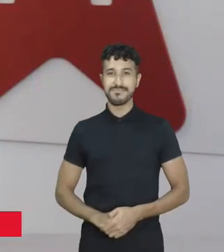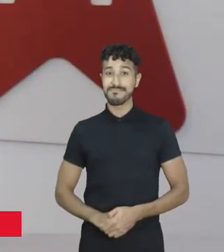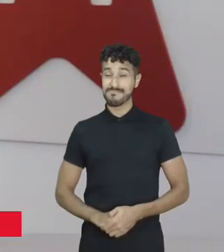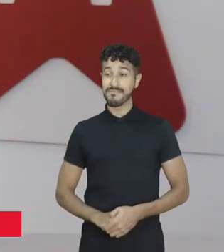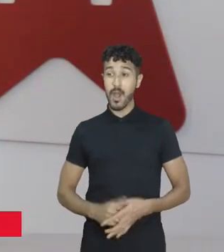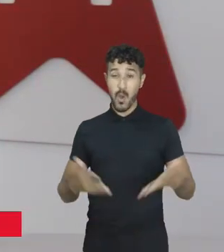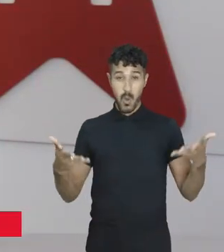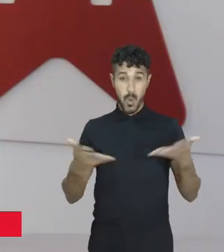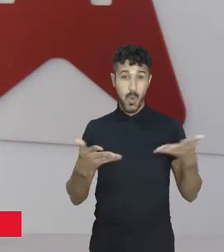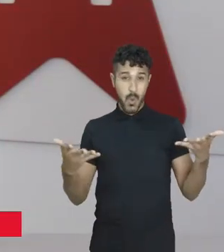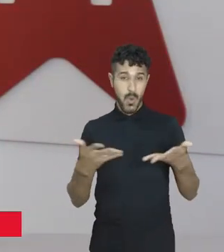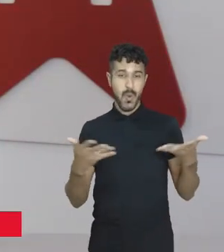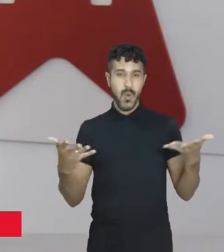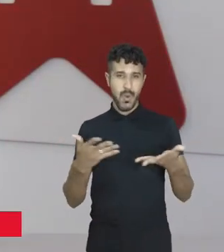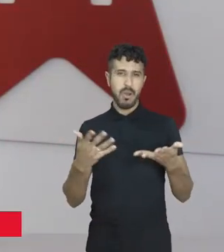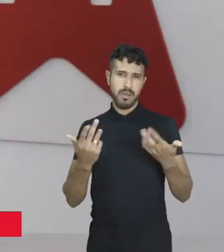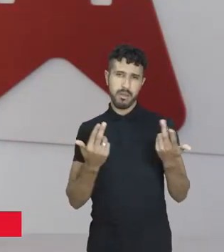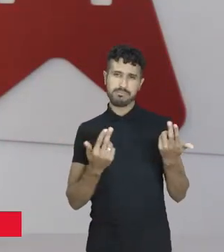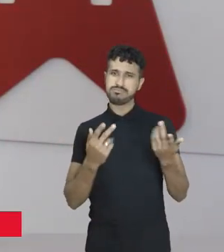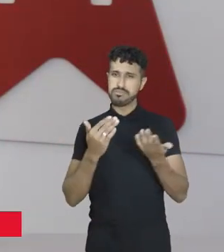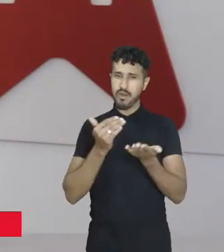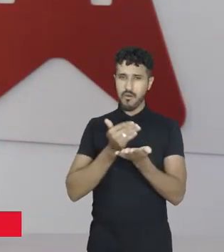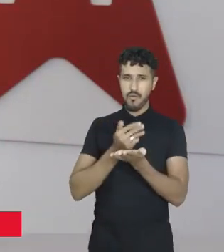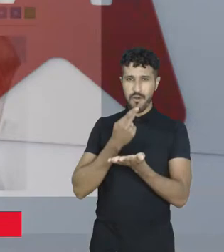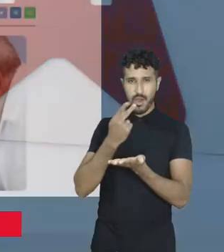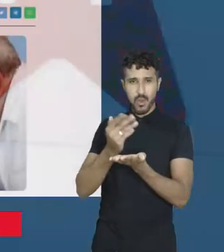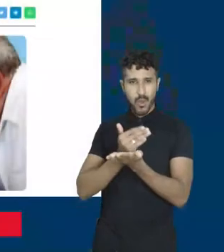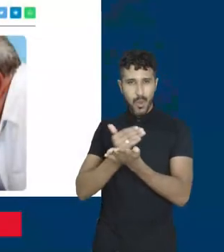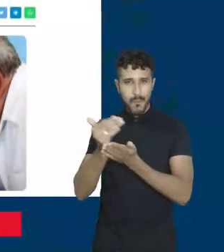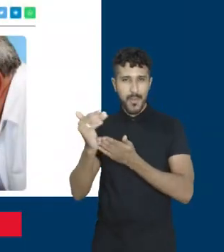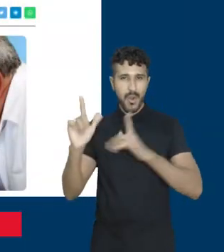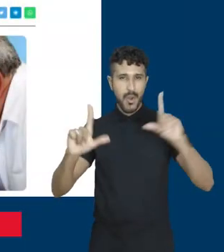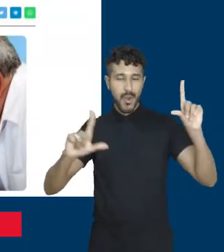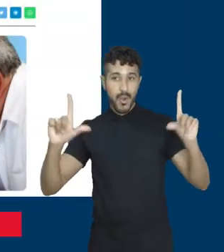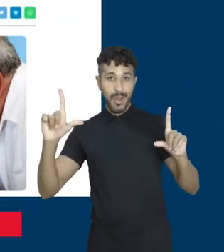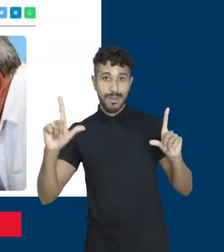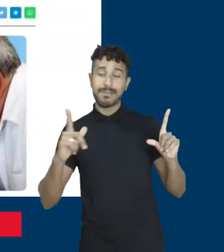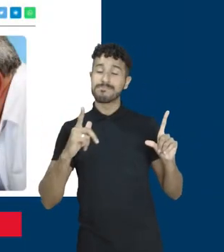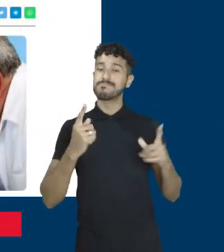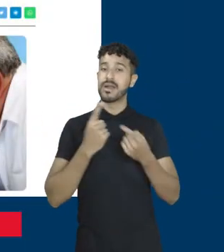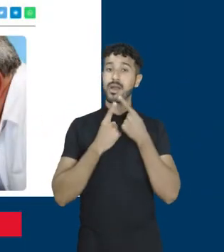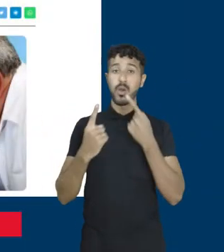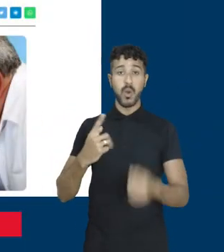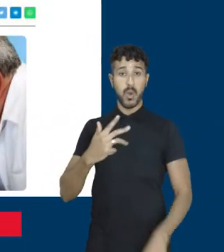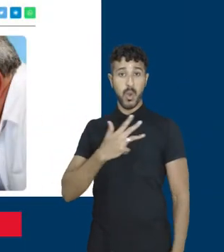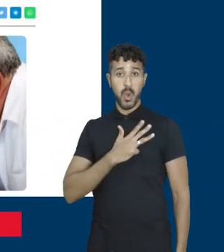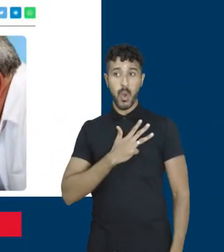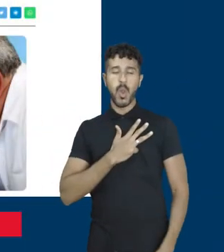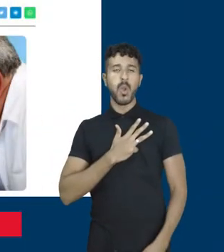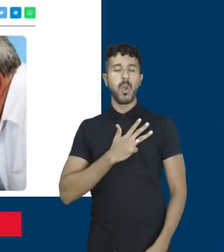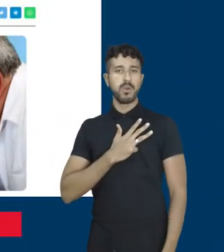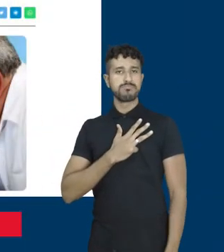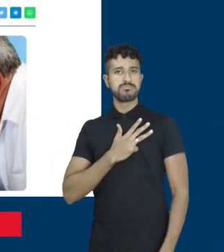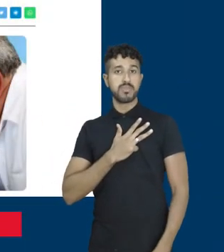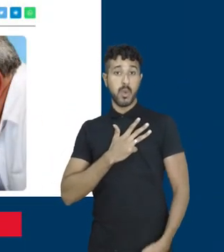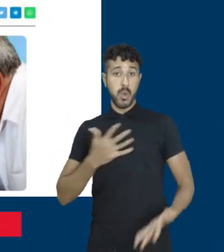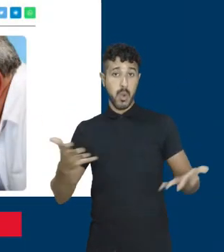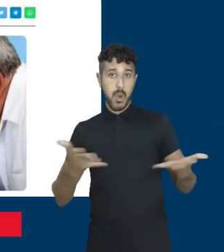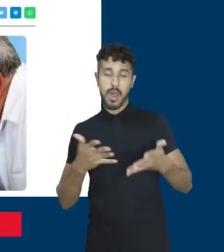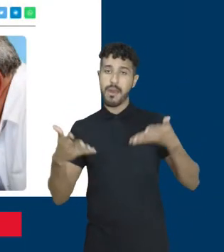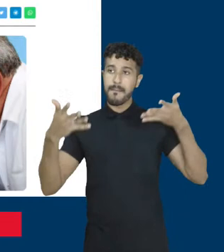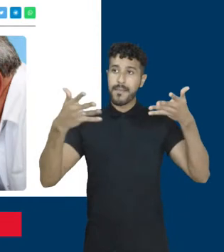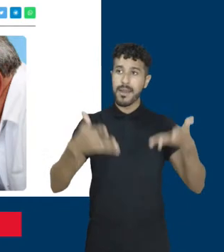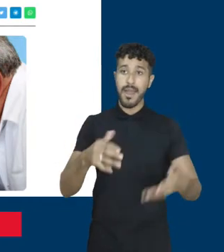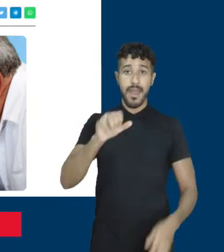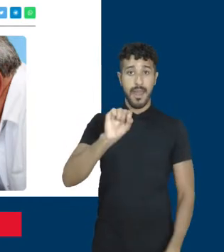E hoje, como eu informei no início do jornal, o presidente Lula participa da 74ª reunião anual da Sociedade Brasileira para